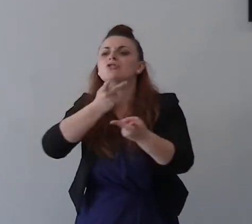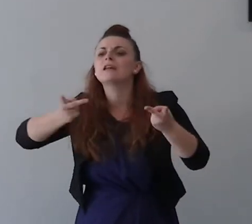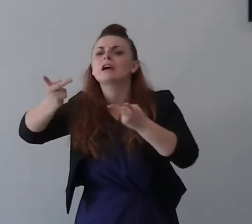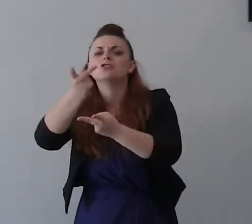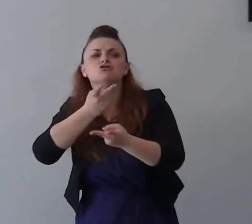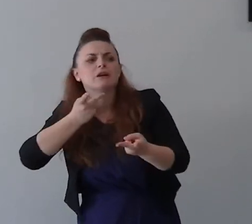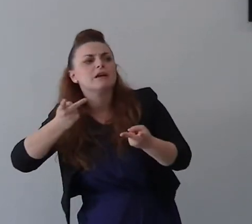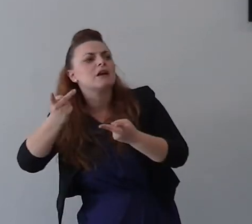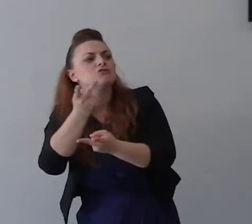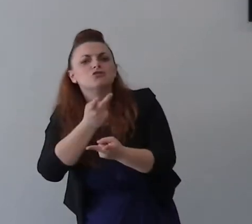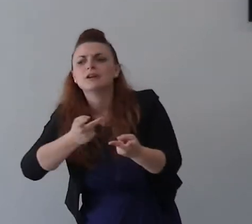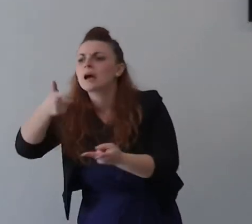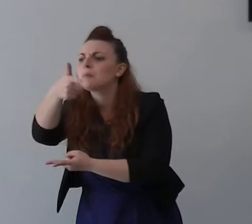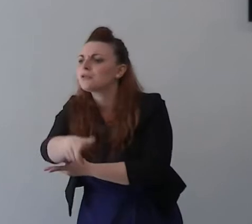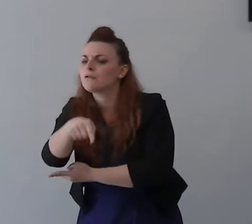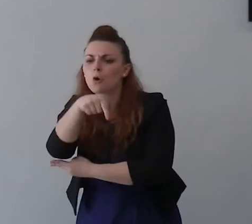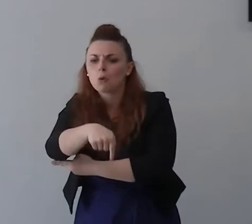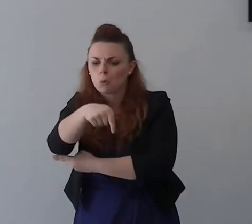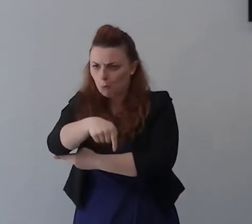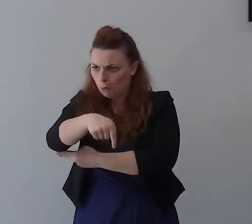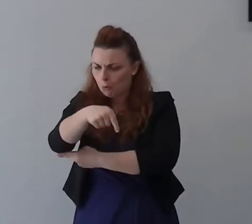è vivente?